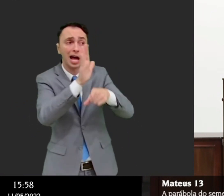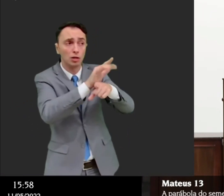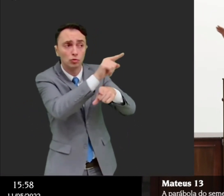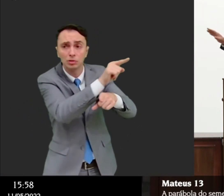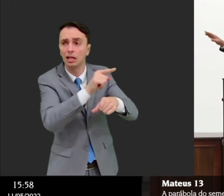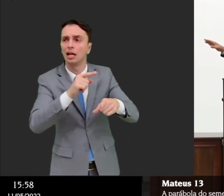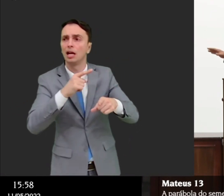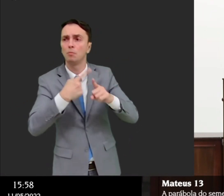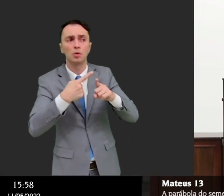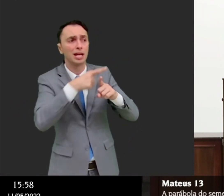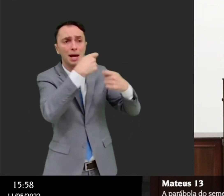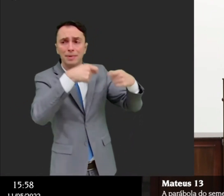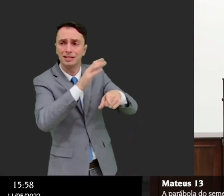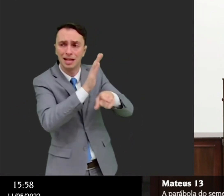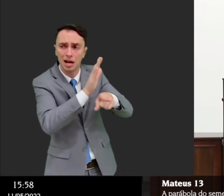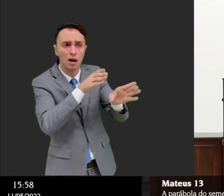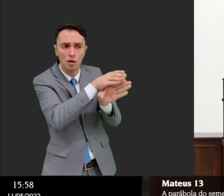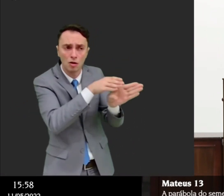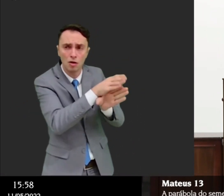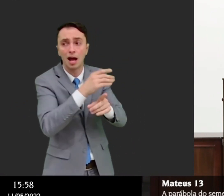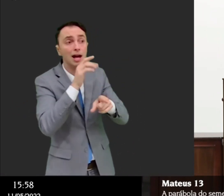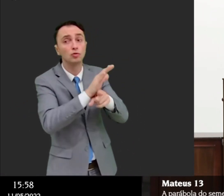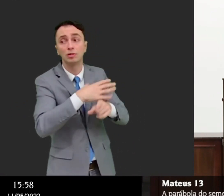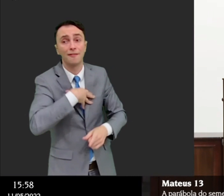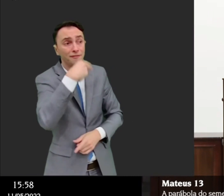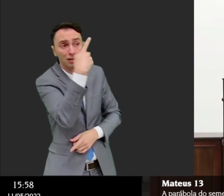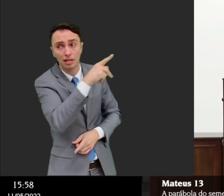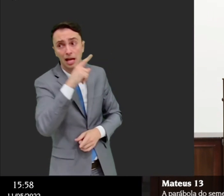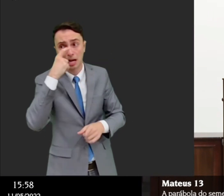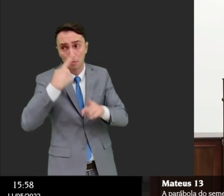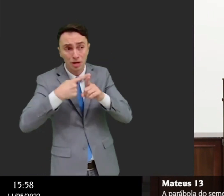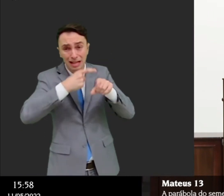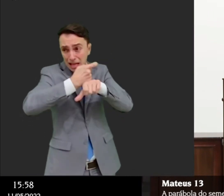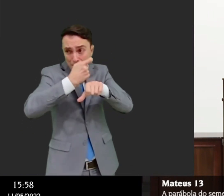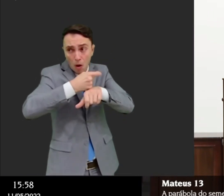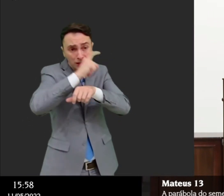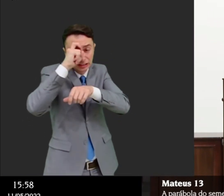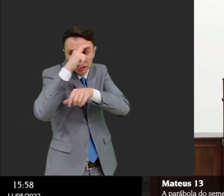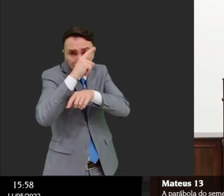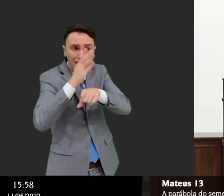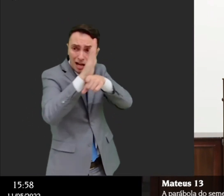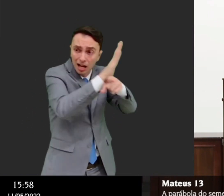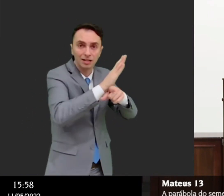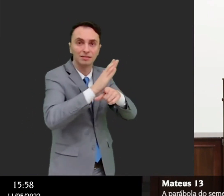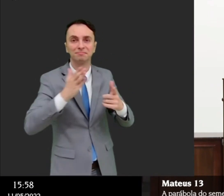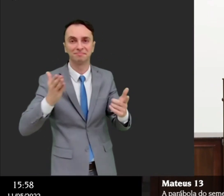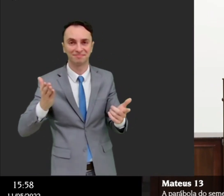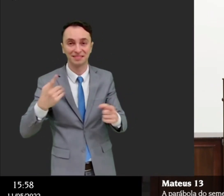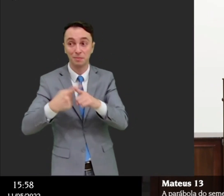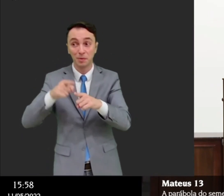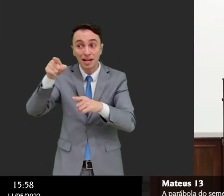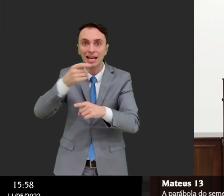disso. Isso aí não é coisa de Deus. Tira essa mente fora. Bendito o nome santo do Senhor. É aquele que